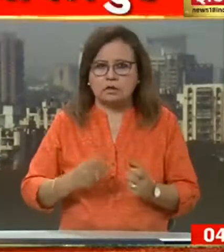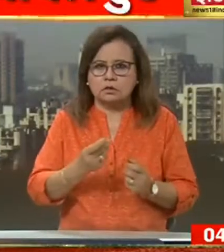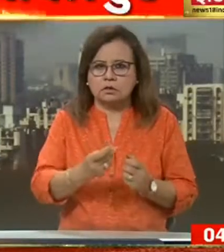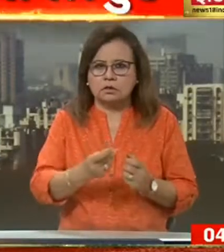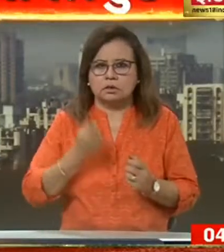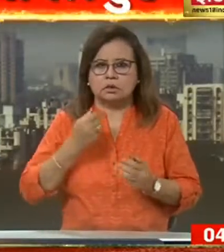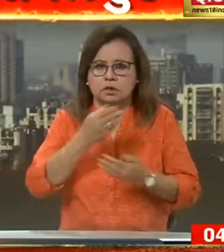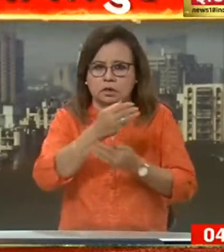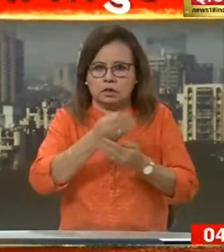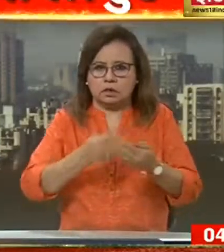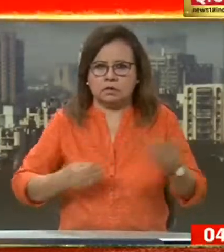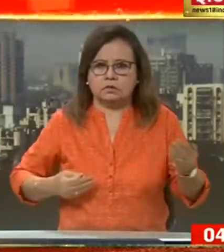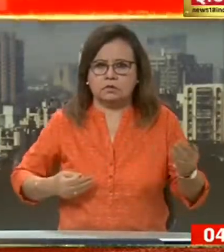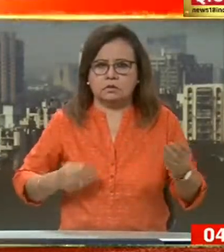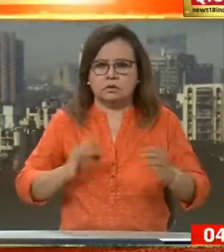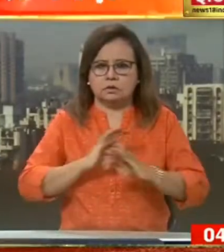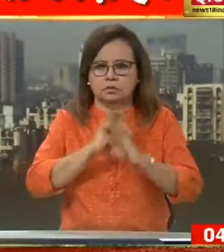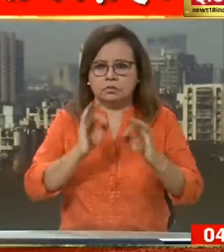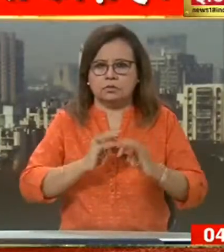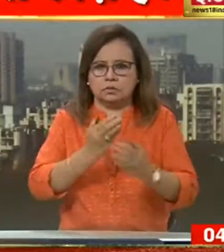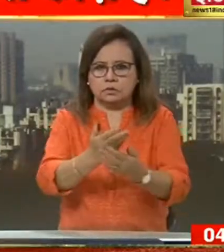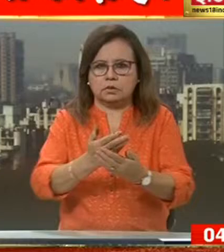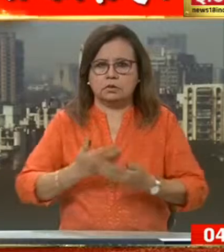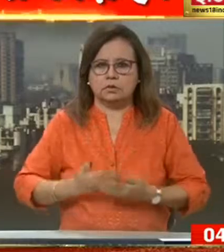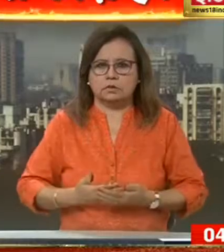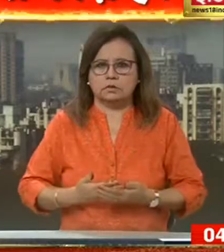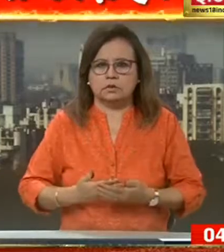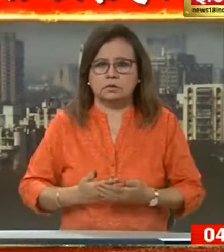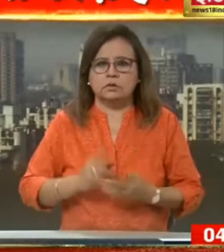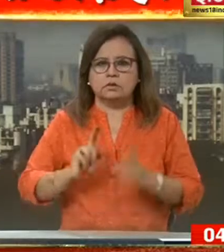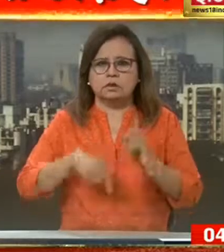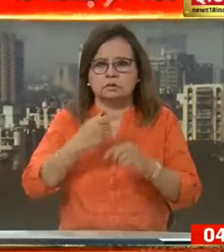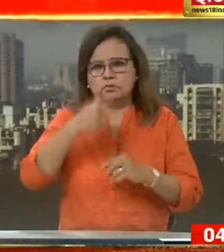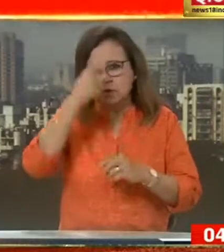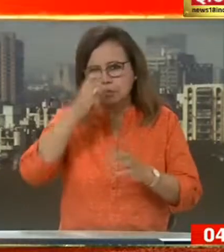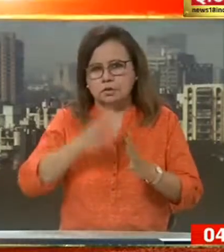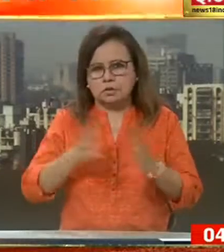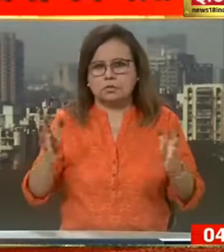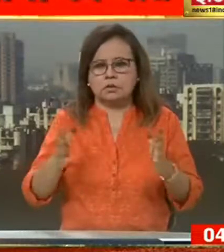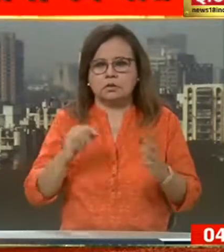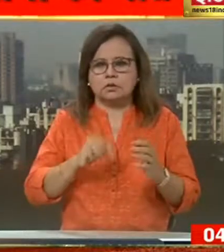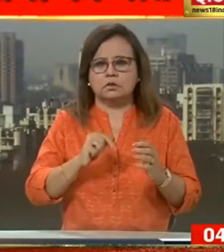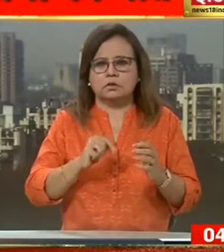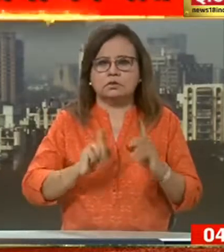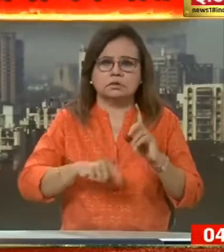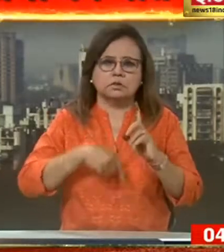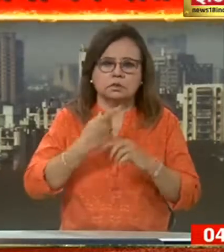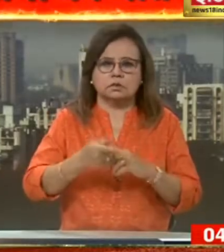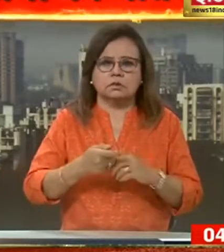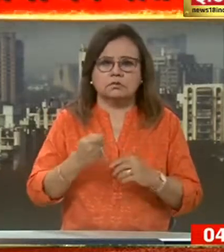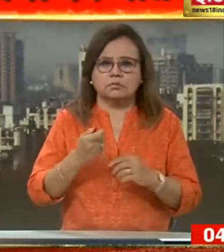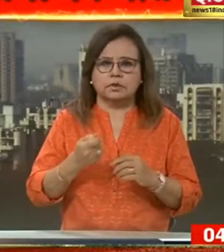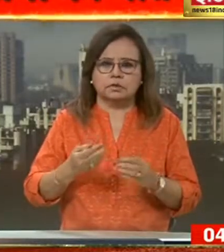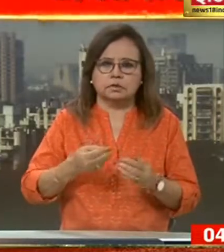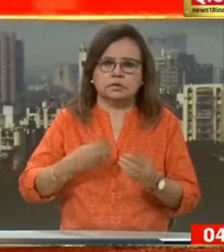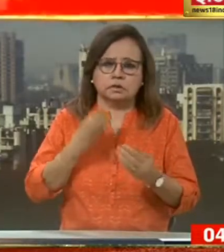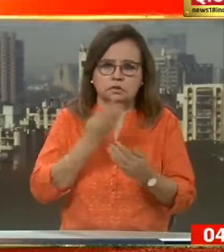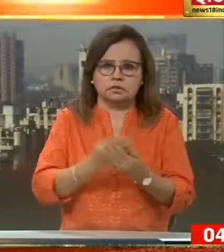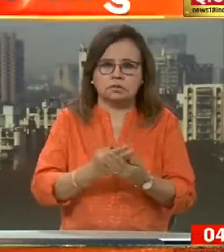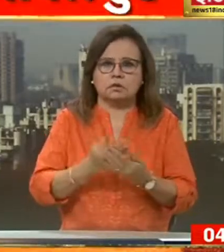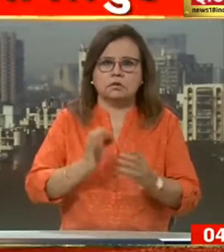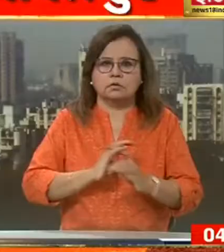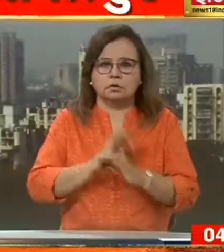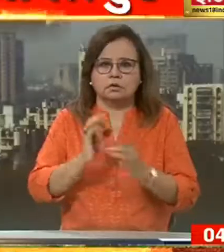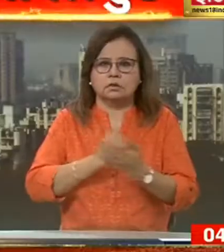से आकलन कर शीघ्र विवरण शासन को उपलब्ध कराया जाए ताकि आप दामन को में इसके लिए अतिरिक्त धनराशि